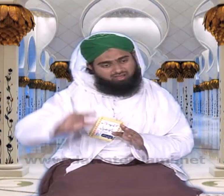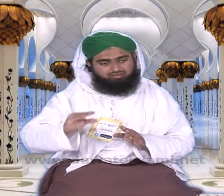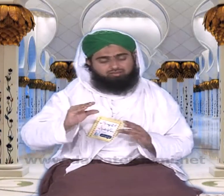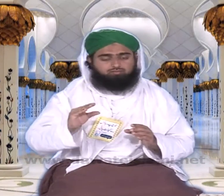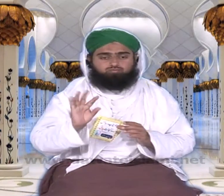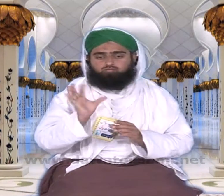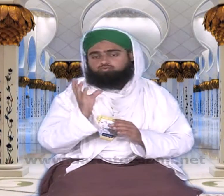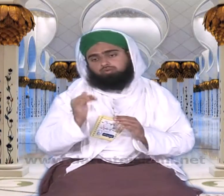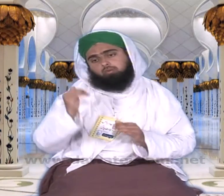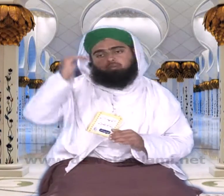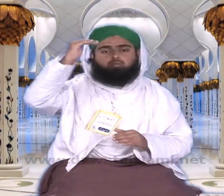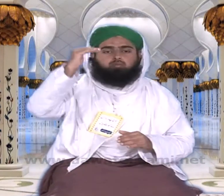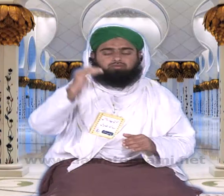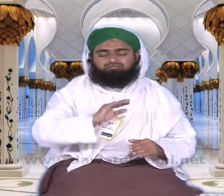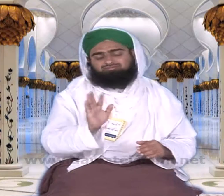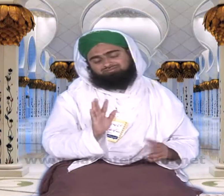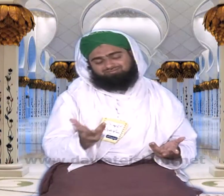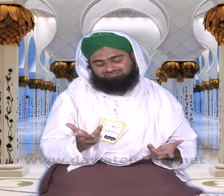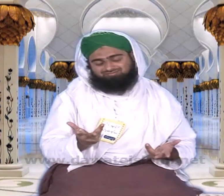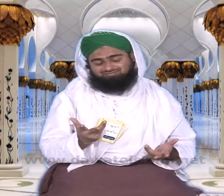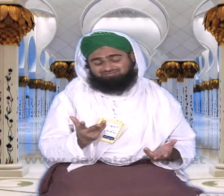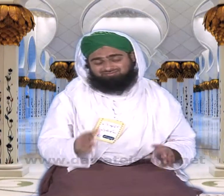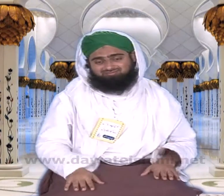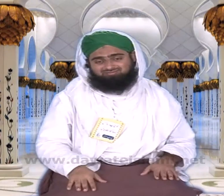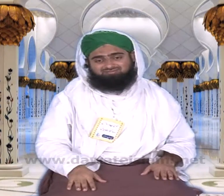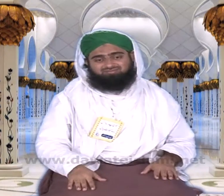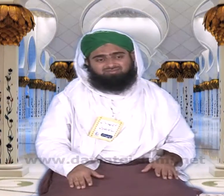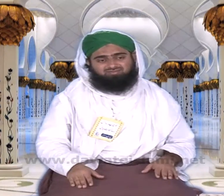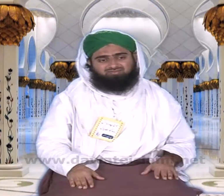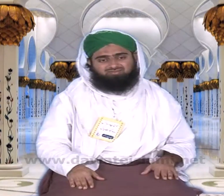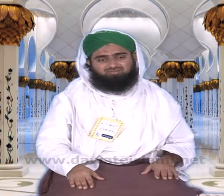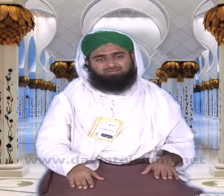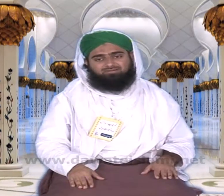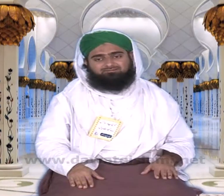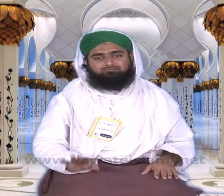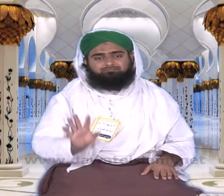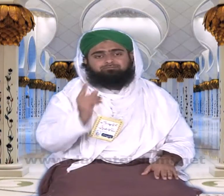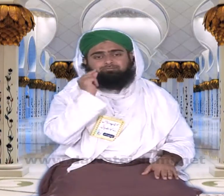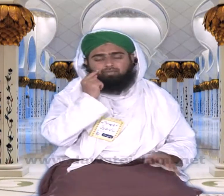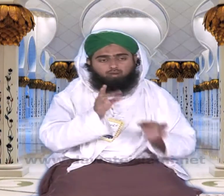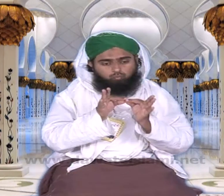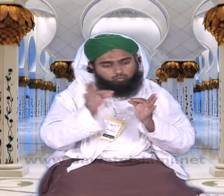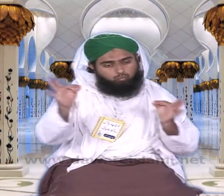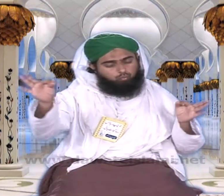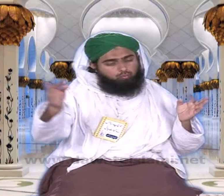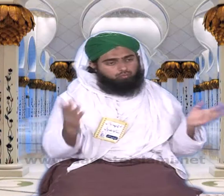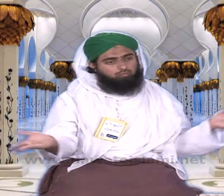دون دراز کا سفر کیا تو سب کے ذہن پر یہ بات ہے کہ میں نے اللہ کے دین کے لئے اتنا سفر کیا لوگ کوئی بولتا ہے